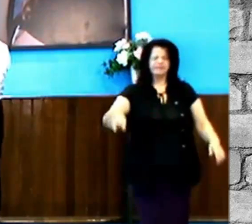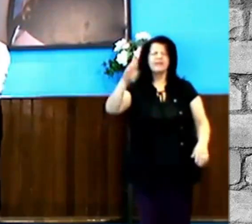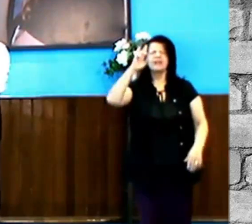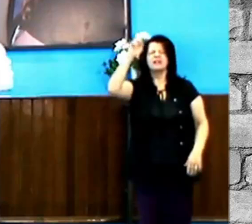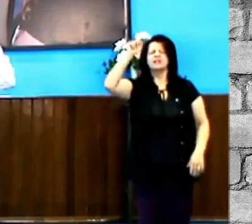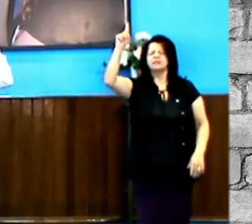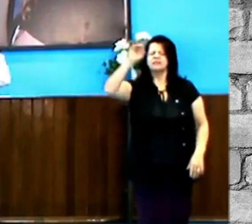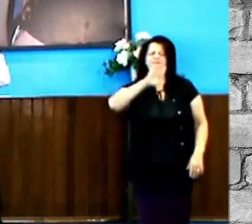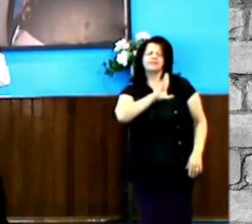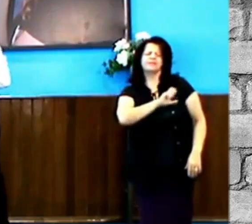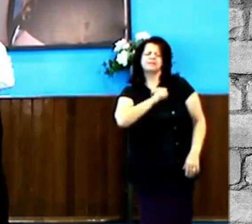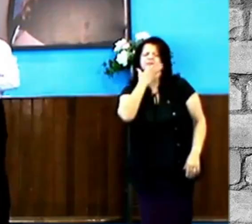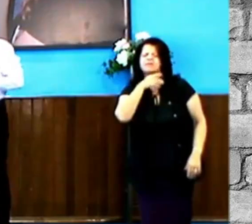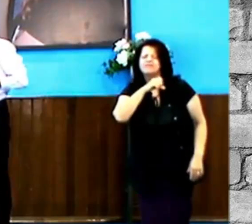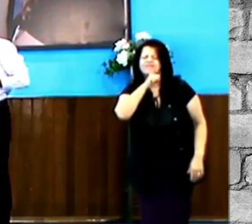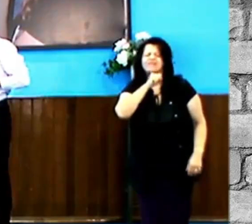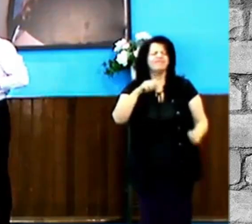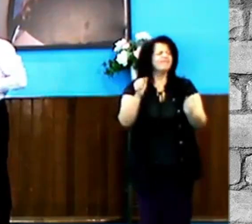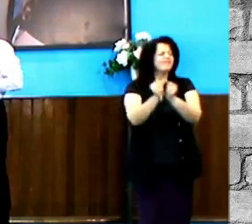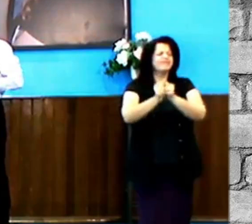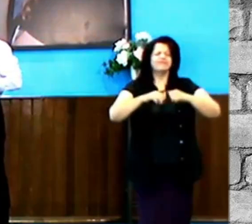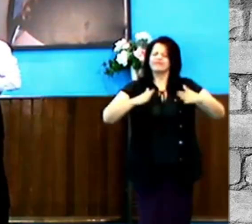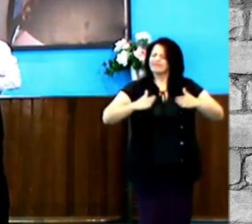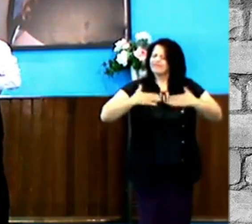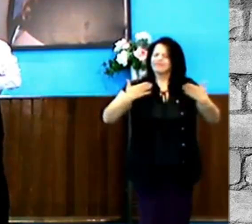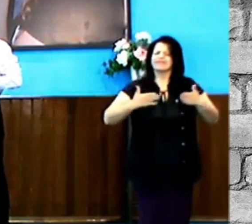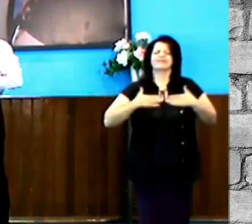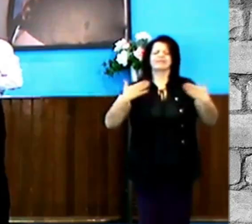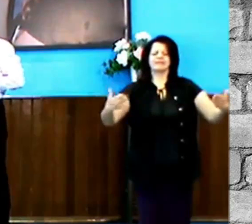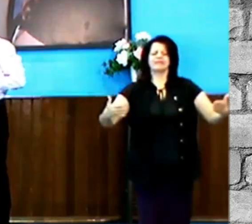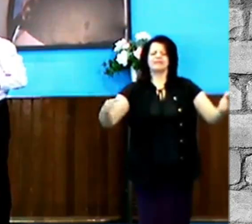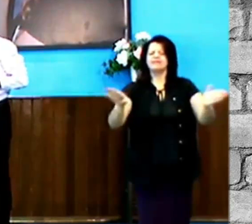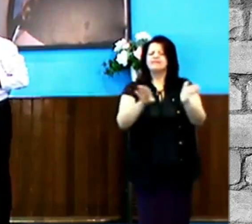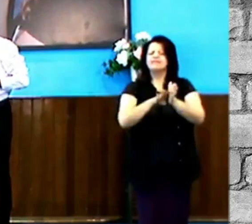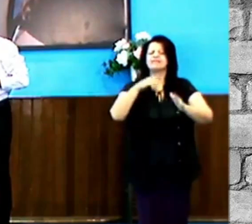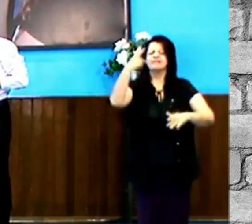Senhor Deus e amado Pai, com muita alegria, Senhor Deus, estamos aqui na sua casa hoje, Senhor